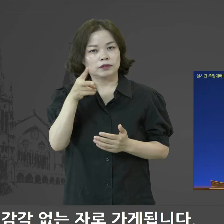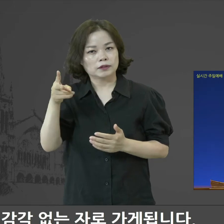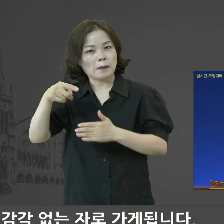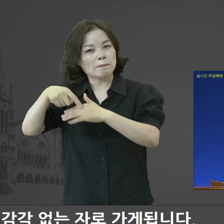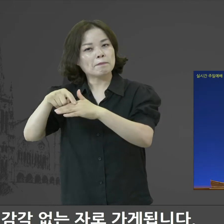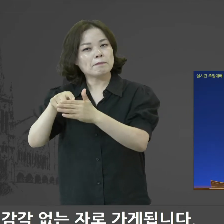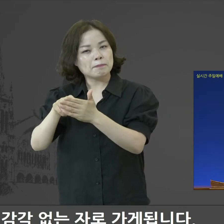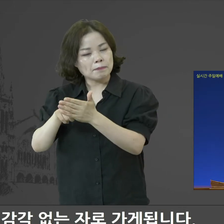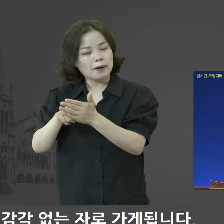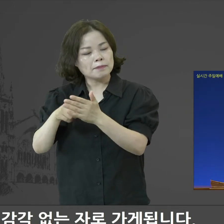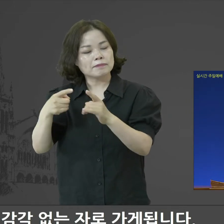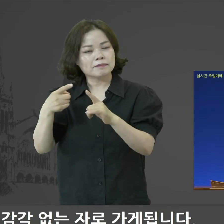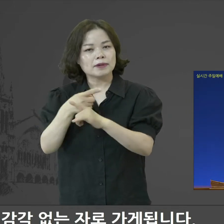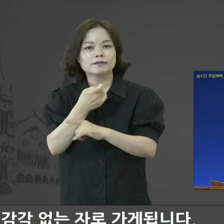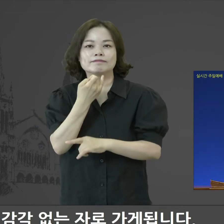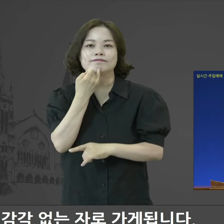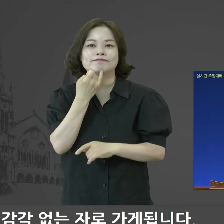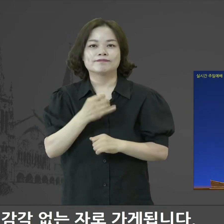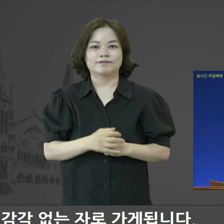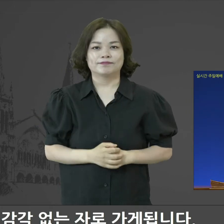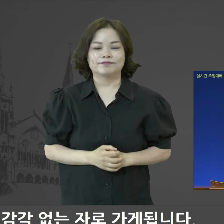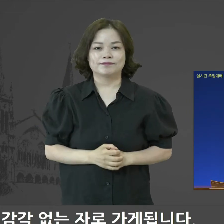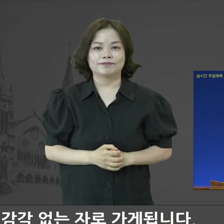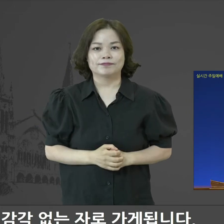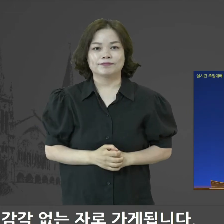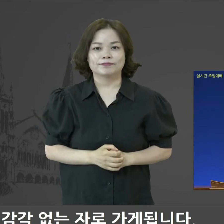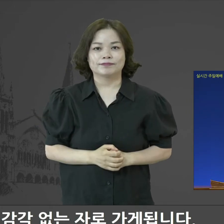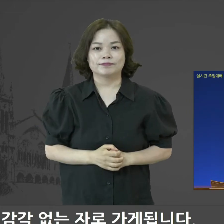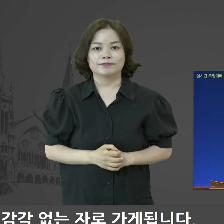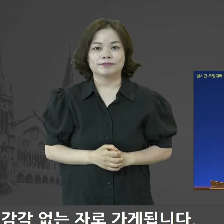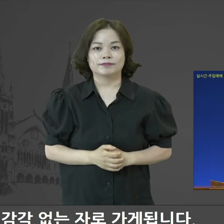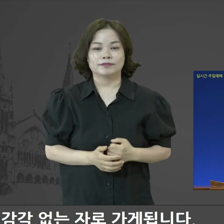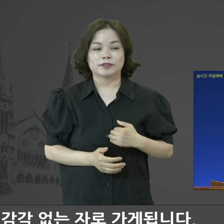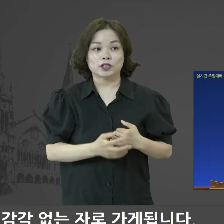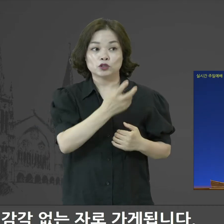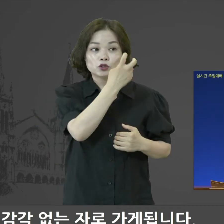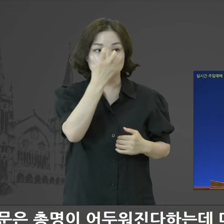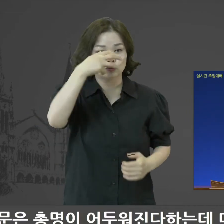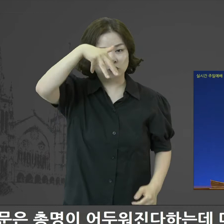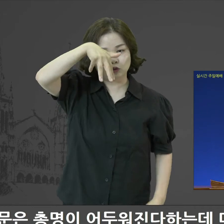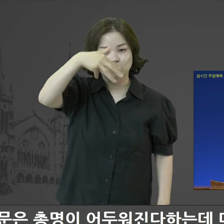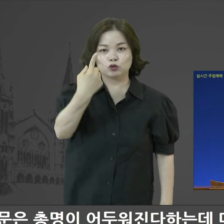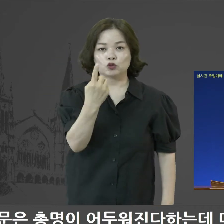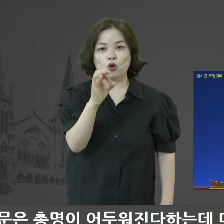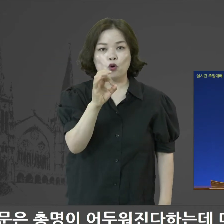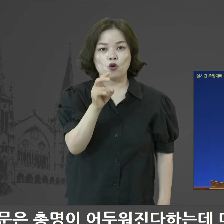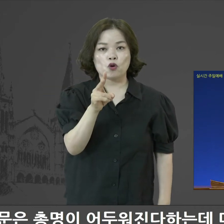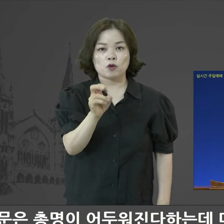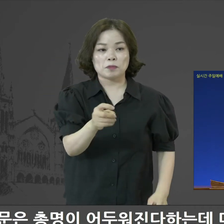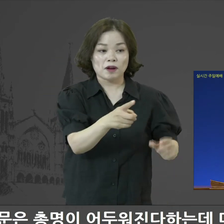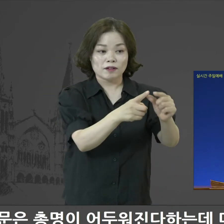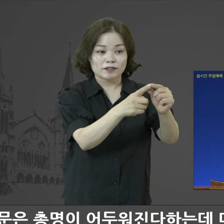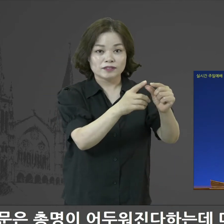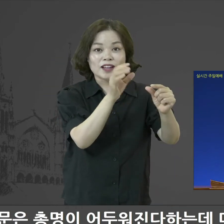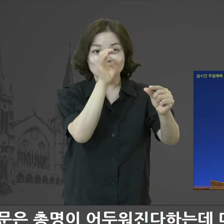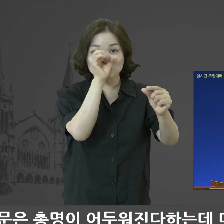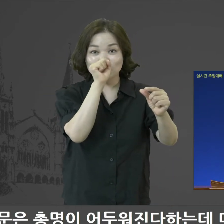이렇게 바꿔도 괜찮습니다. 저는 이 총명이란 단어를 굉장히 좋아합니다. 여러분도